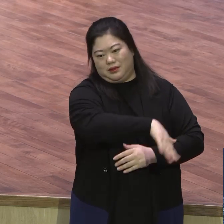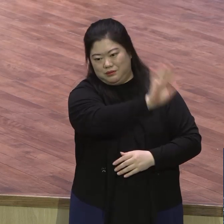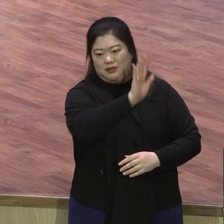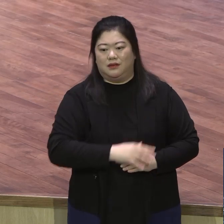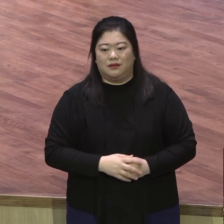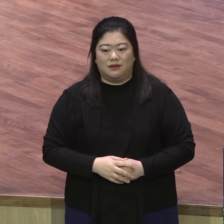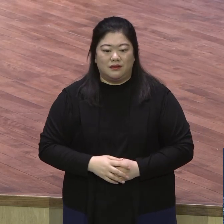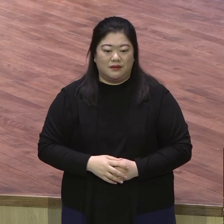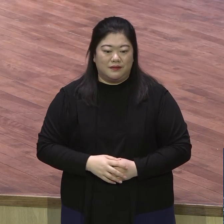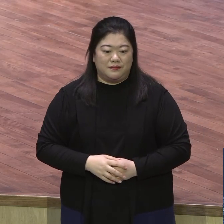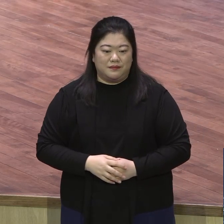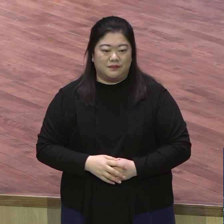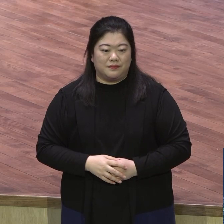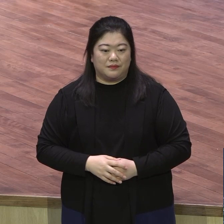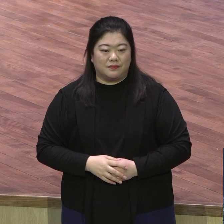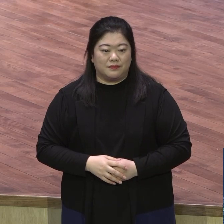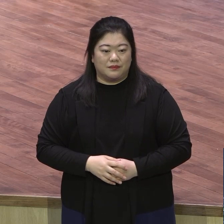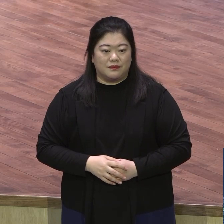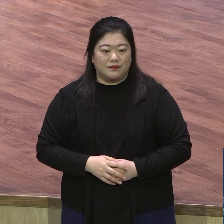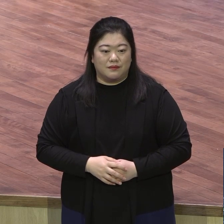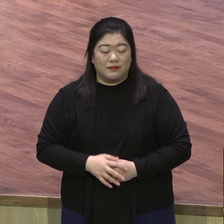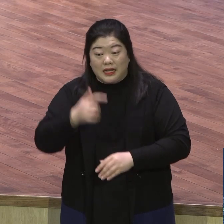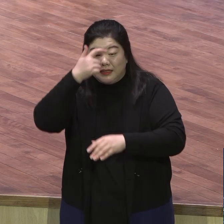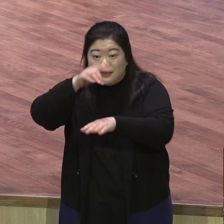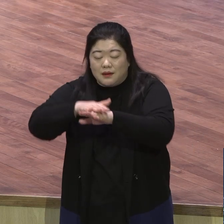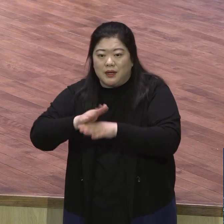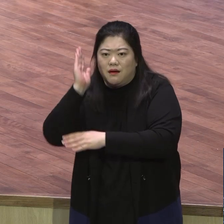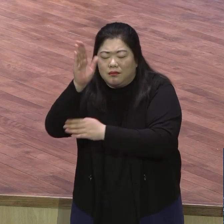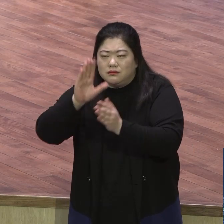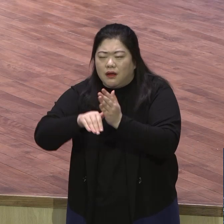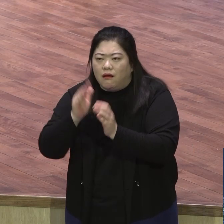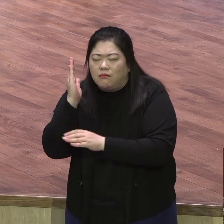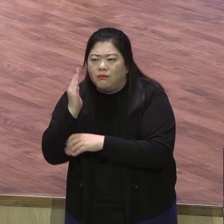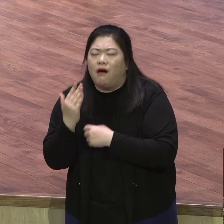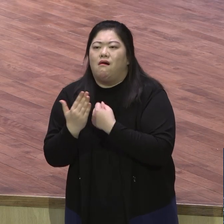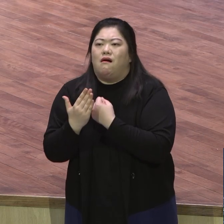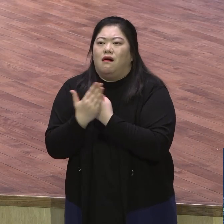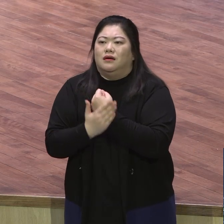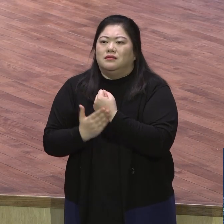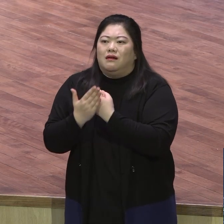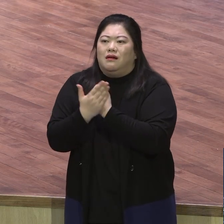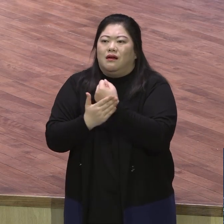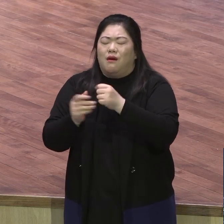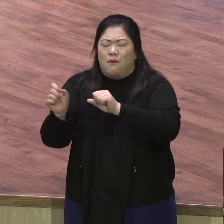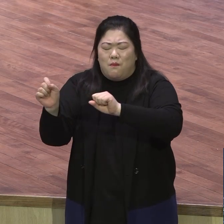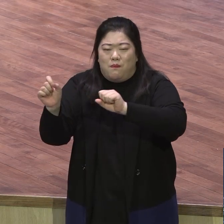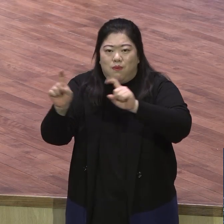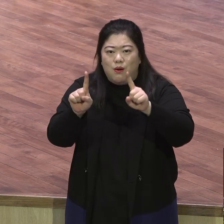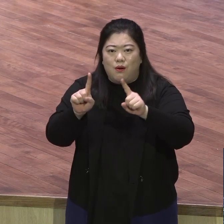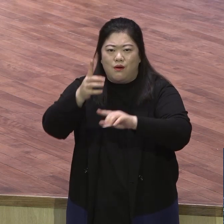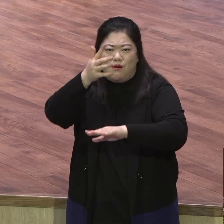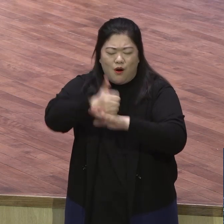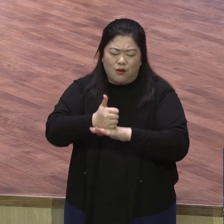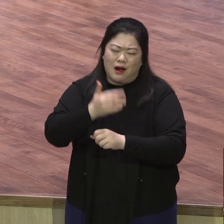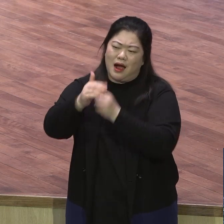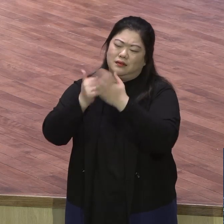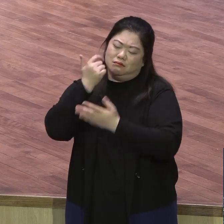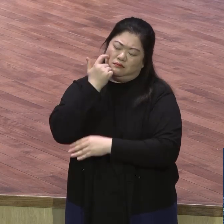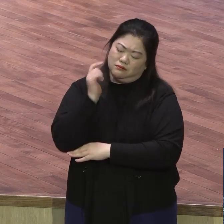여러분이 예배를 통해서 말씀에 은혜를 받고 예배를 통해서 모든 것이 회복되고 하나님께 최고로